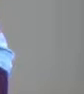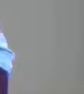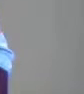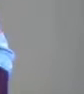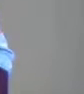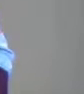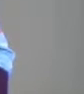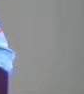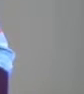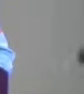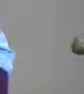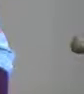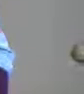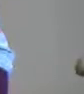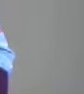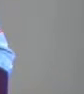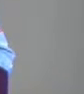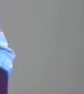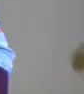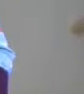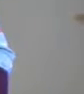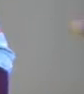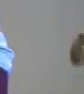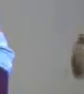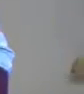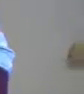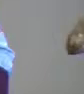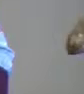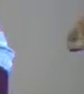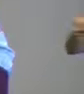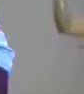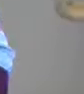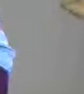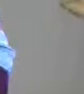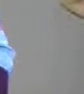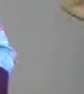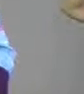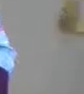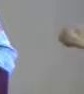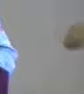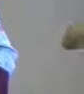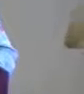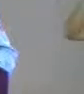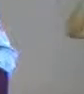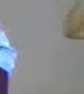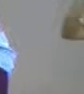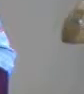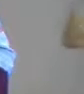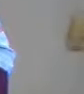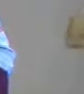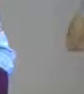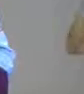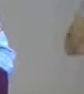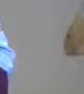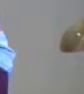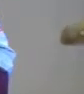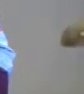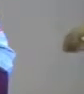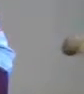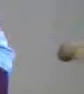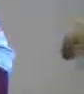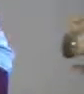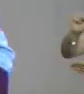de discapacidad neurológica a largo plazo. El problema de la